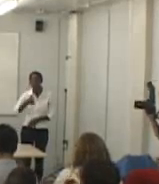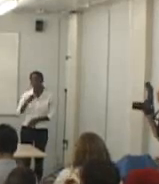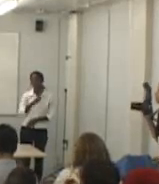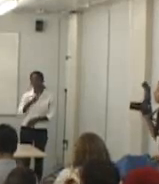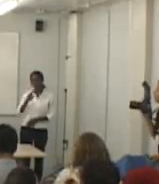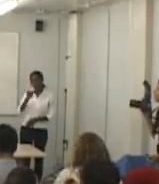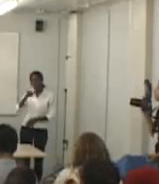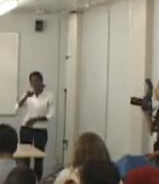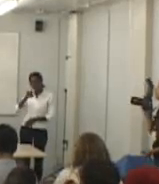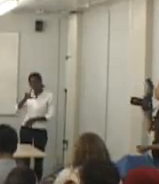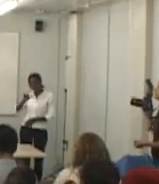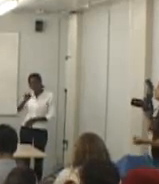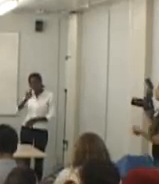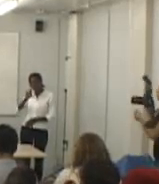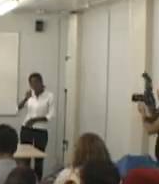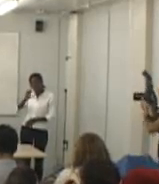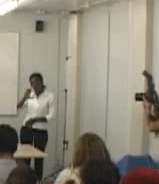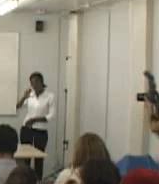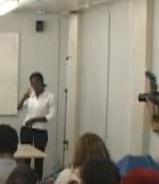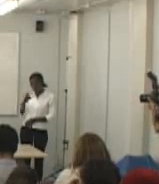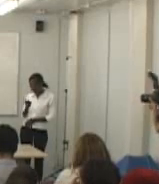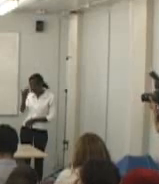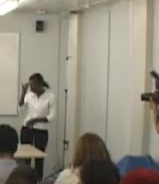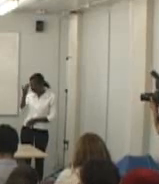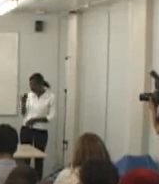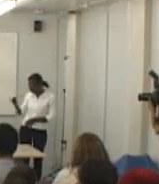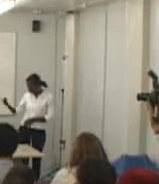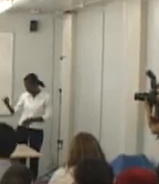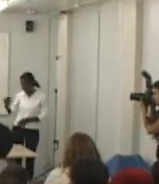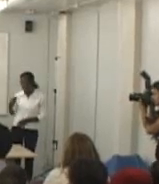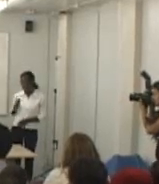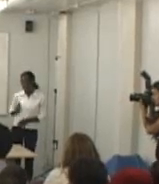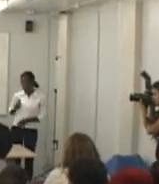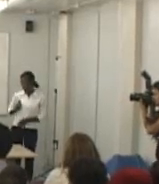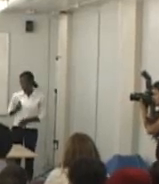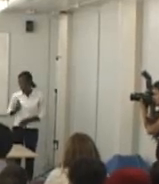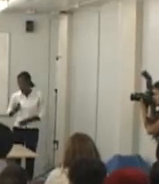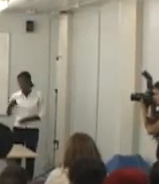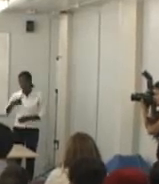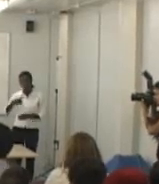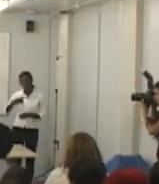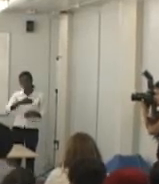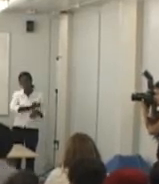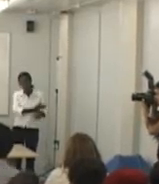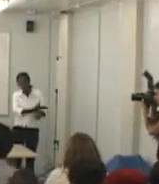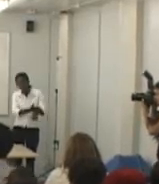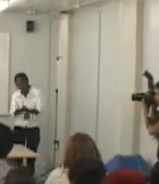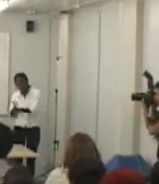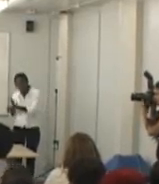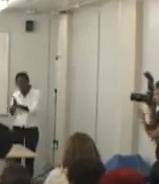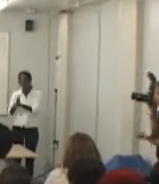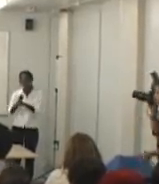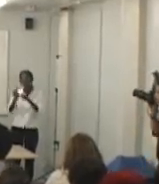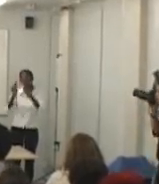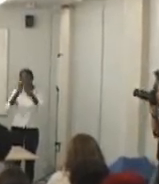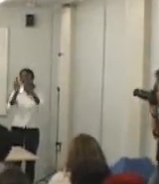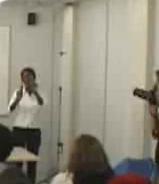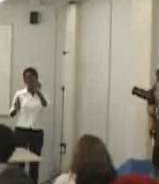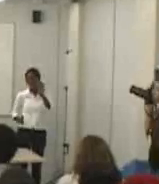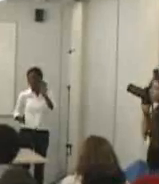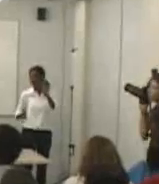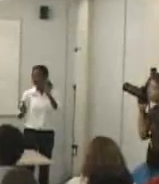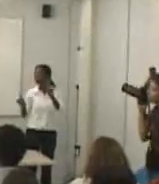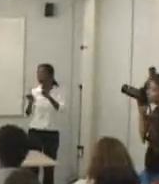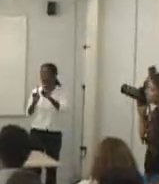Agradeço aos meus companheiros de maratona Olímpica pela UFRJ a